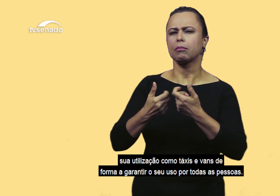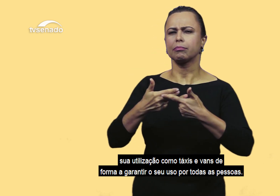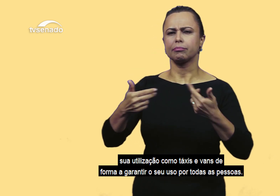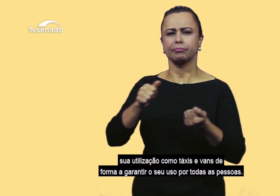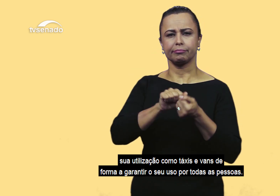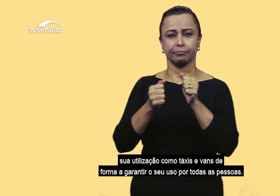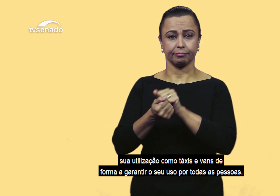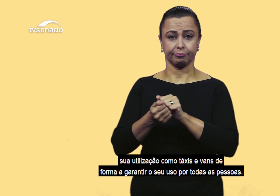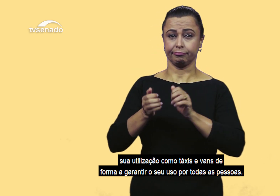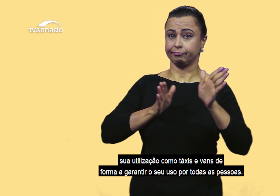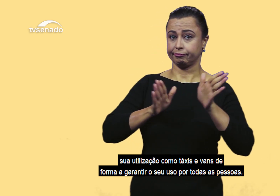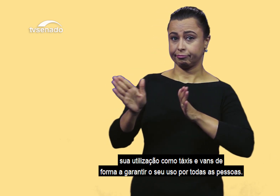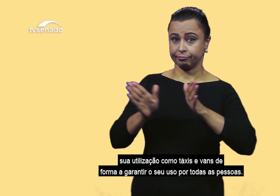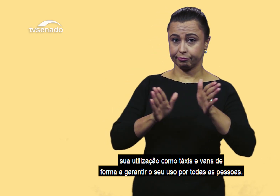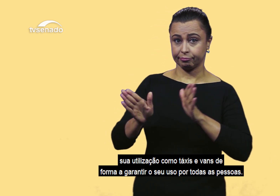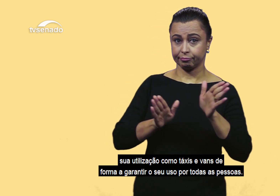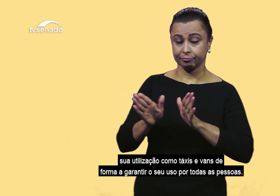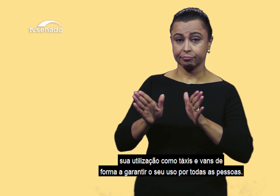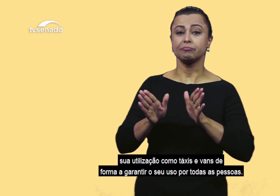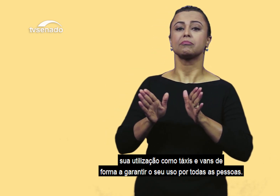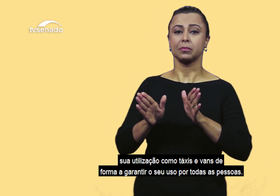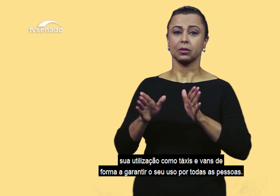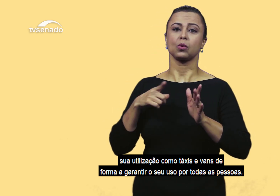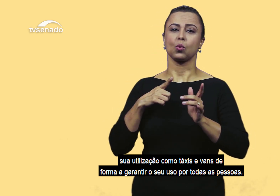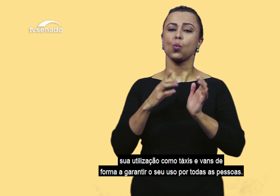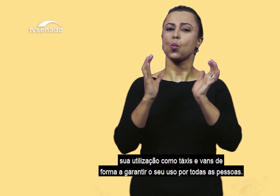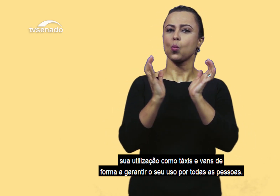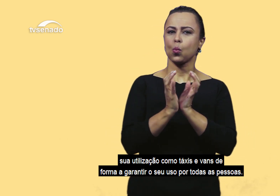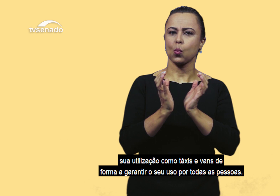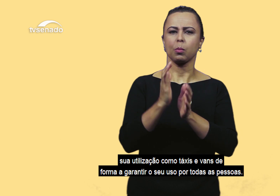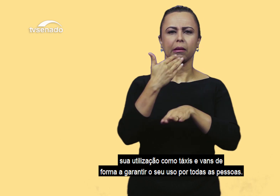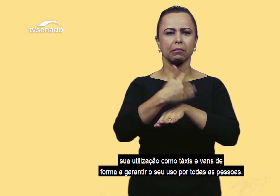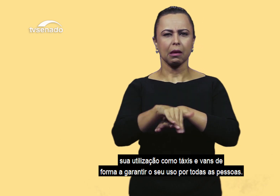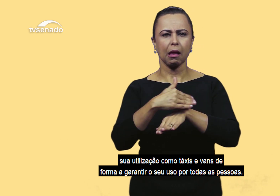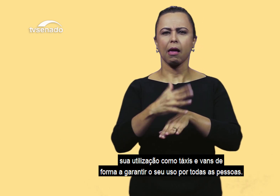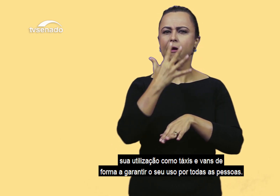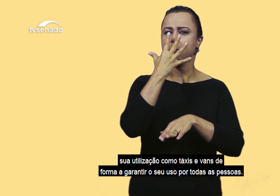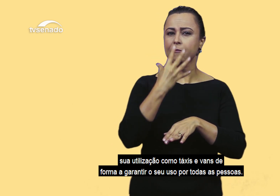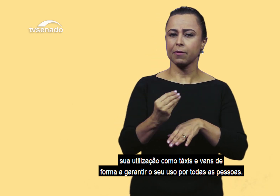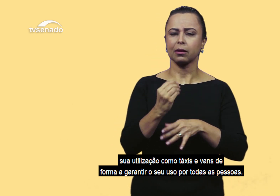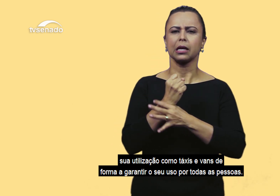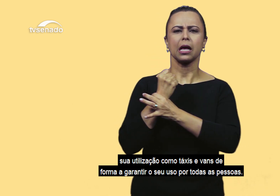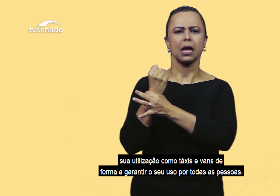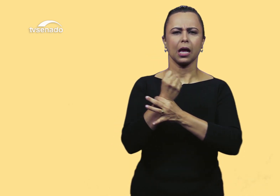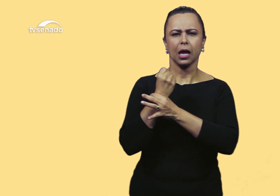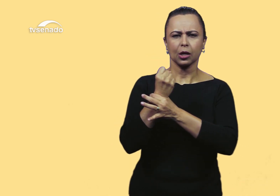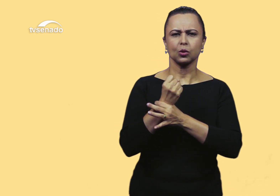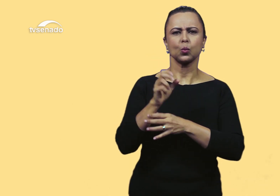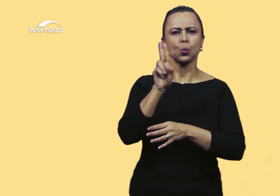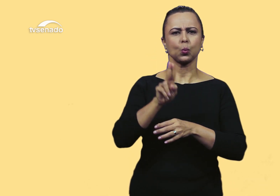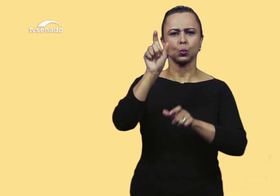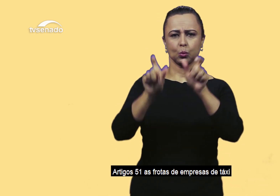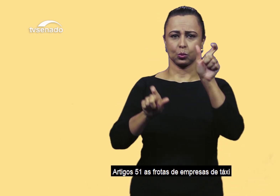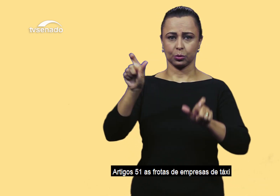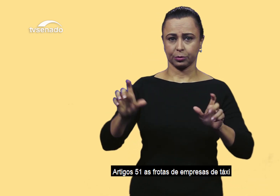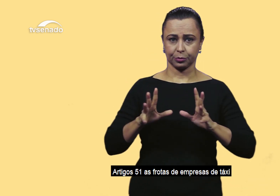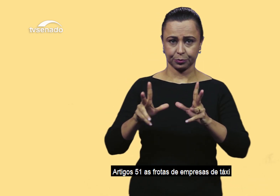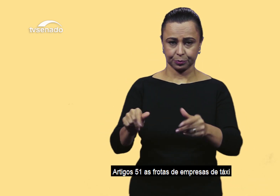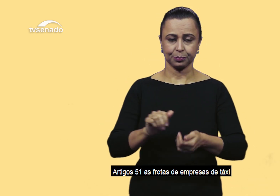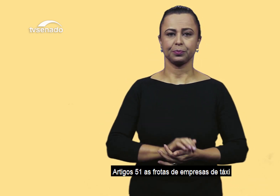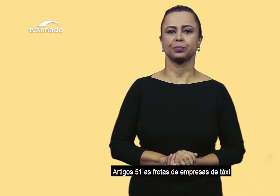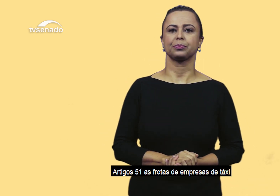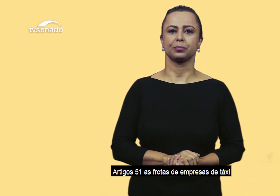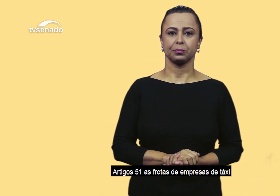como táxis e vans, de forma a garantir o seu uso por todas as pessoas Artigo